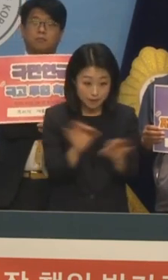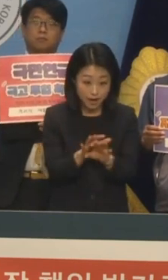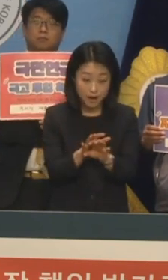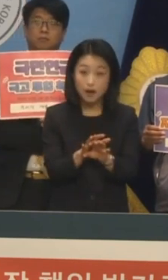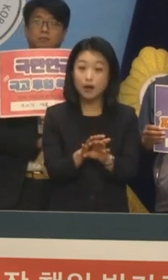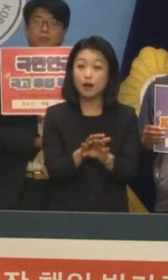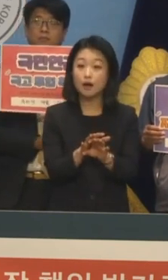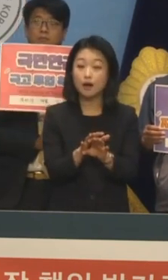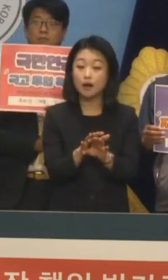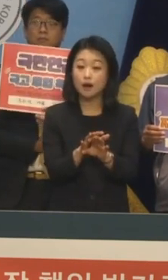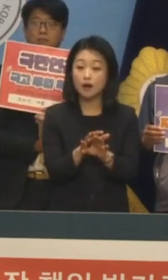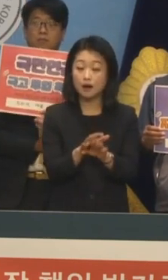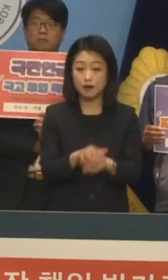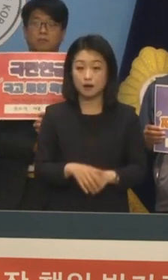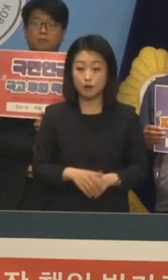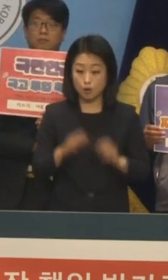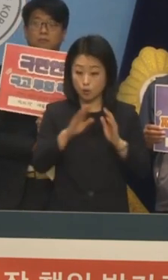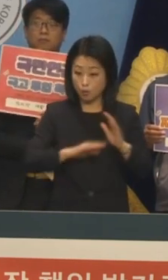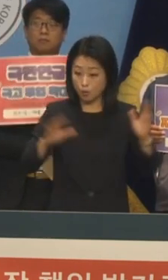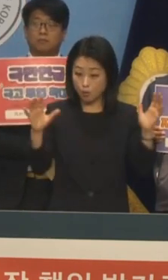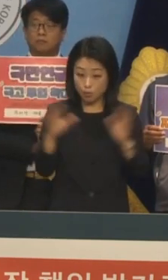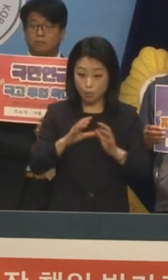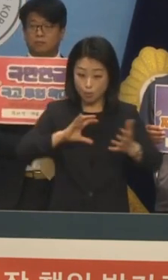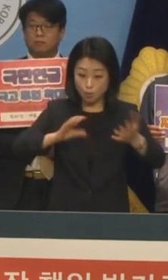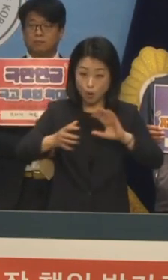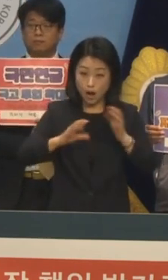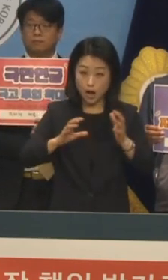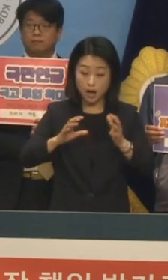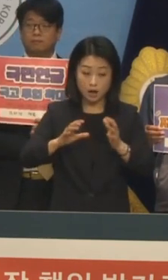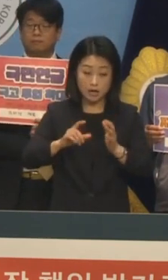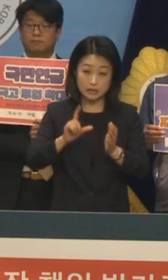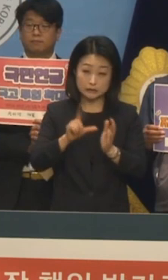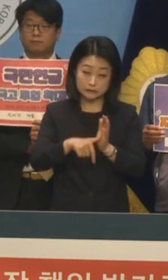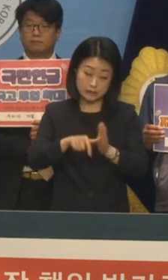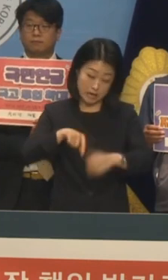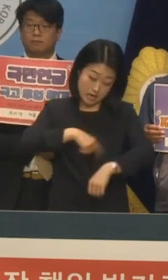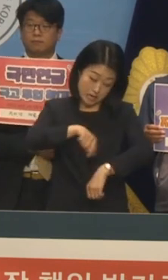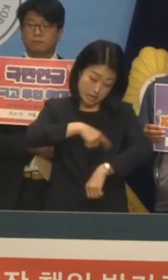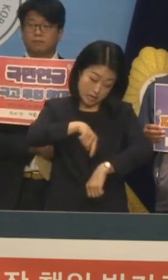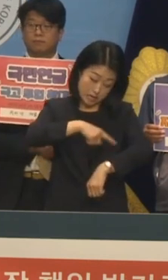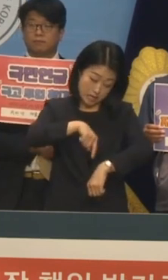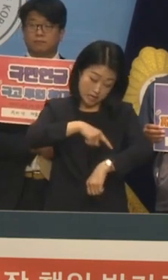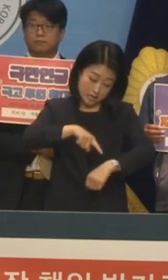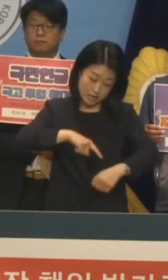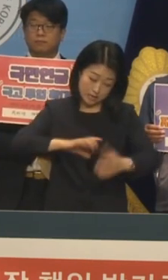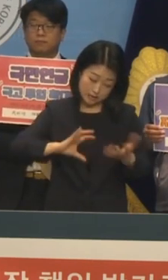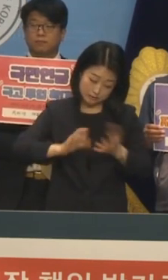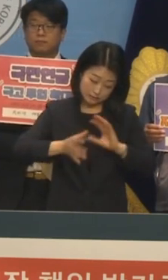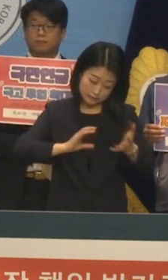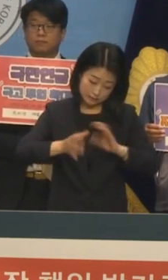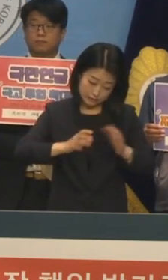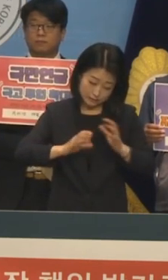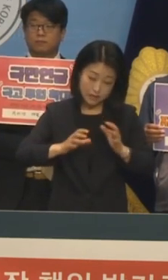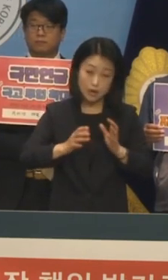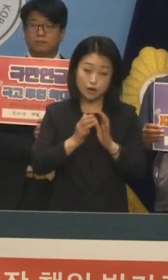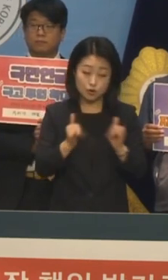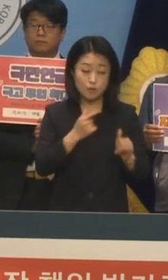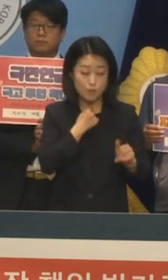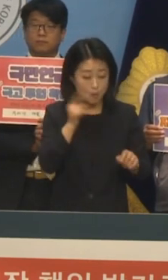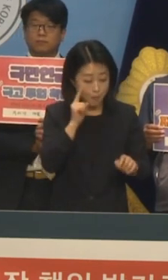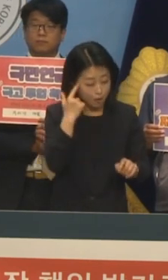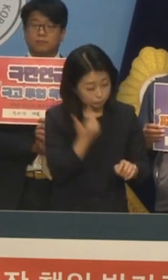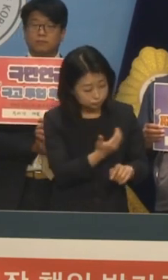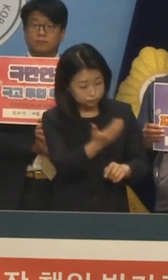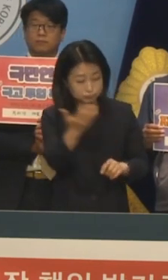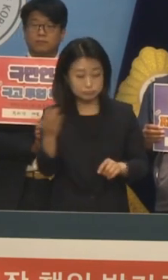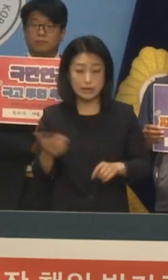사라졌습니까? 이럴 거면 왜 그 많은 시간과 노력을 투자하여 공론화위원회를 구성하고 국민들의 소중한